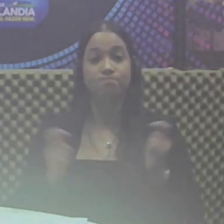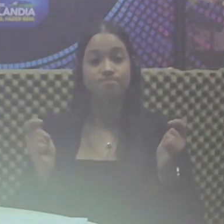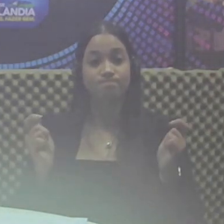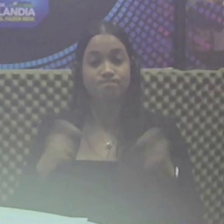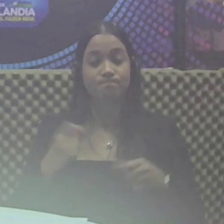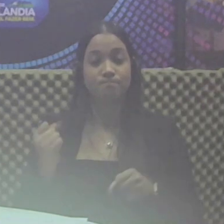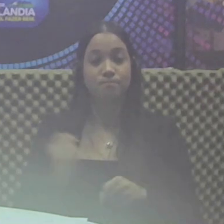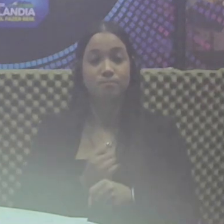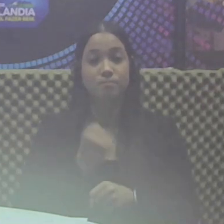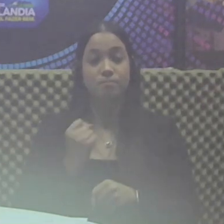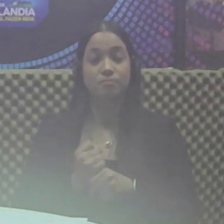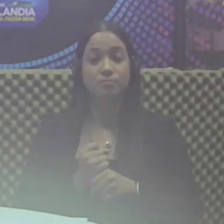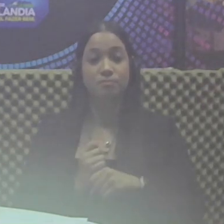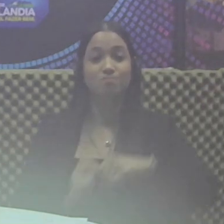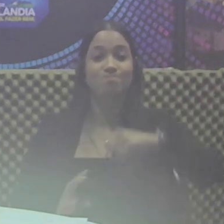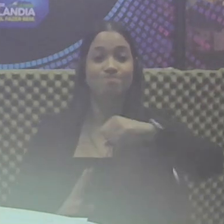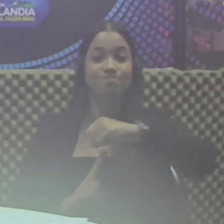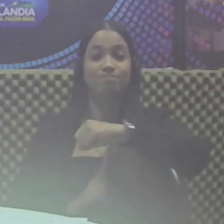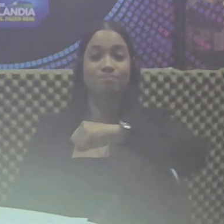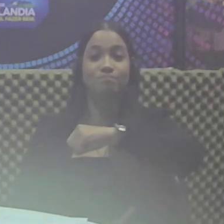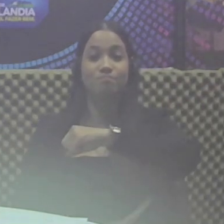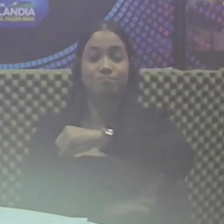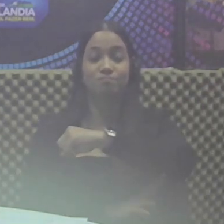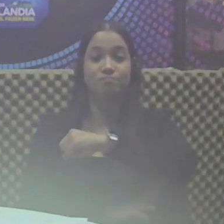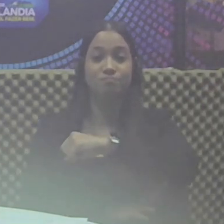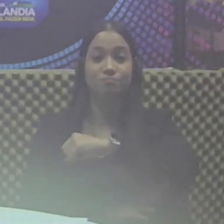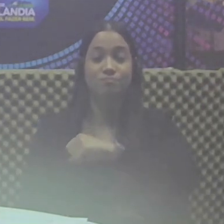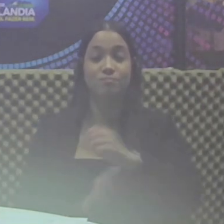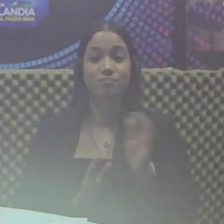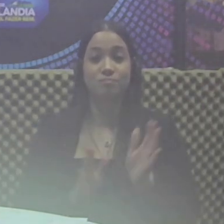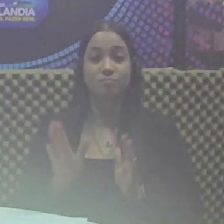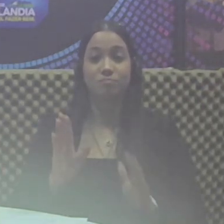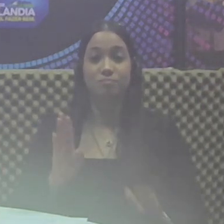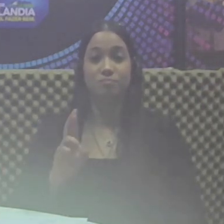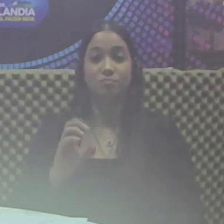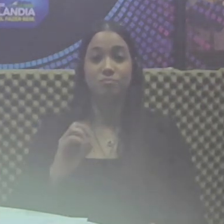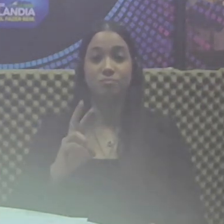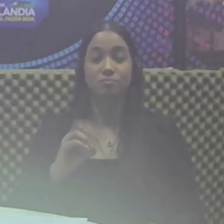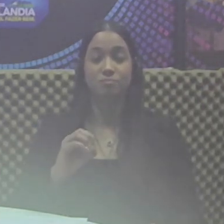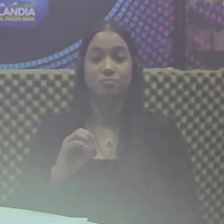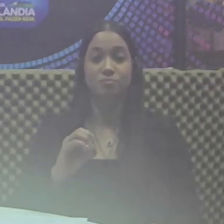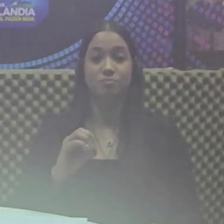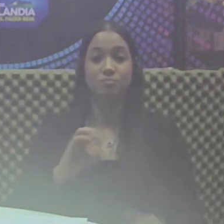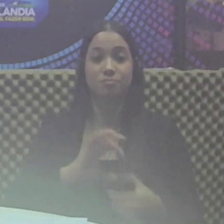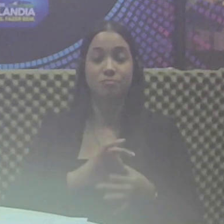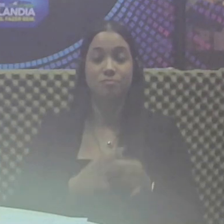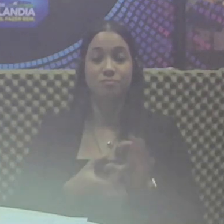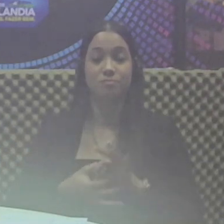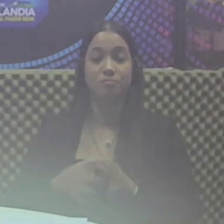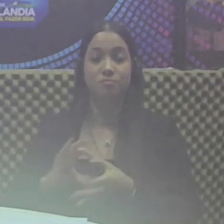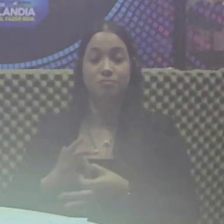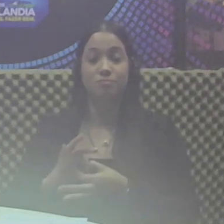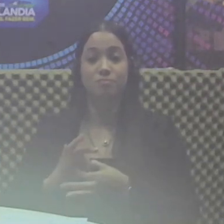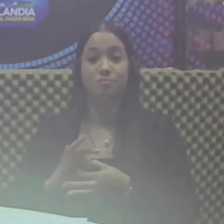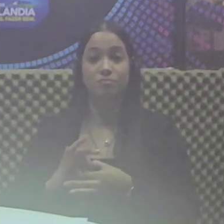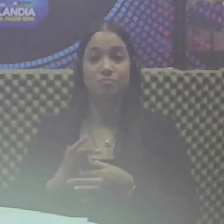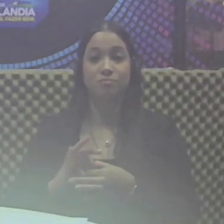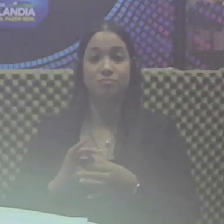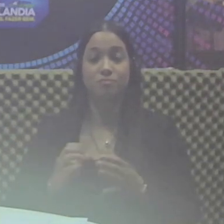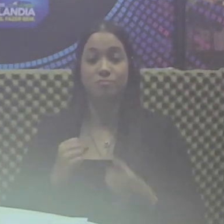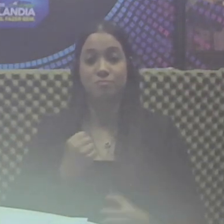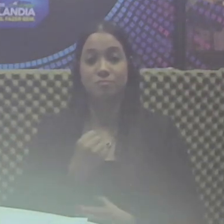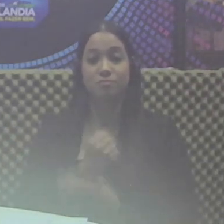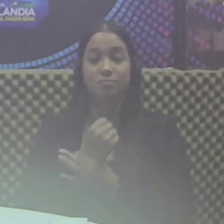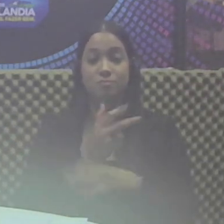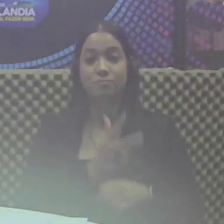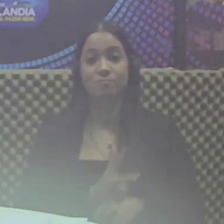construção do maior adulo da cidade Com acesso a BR 050 e o anel viário o cinturão de segurança em